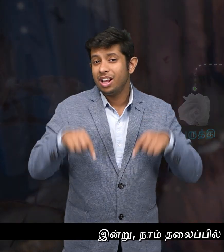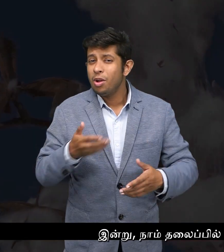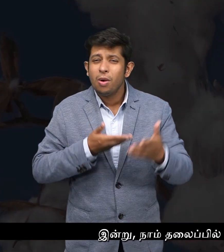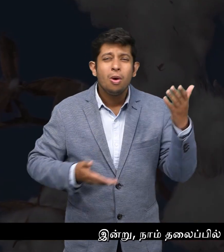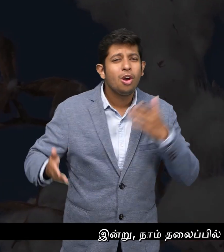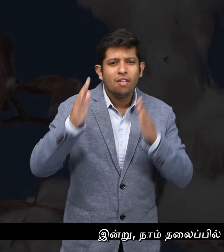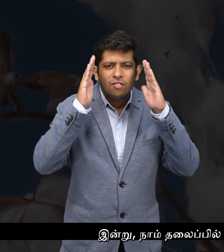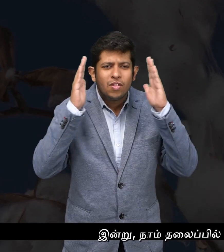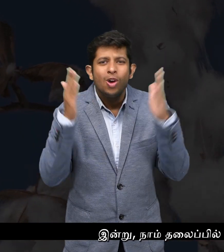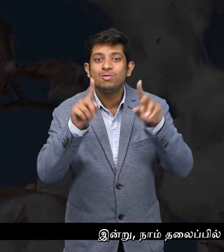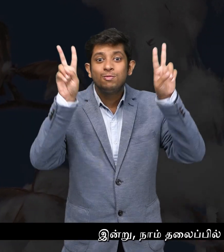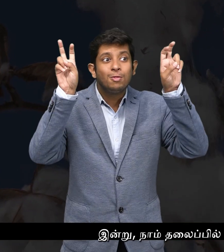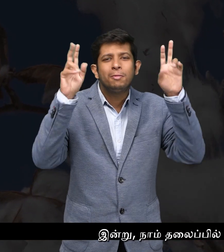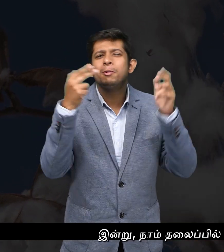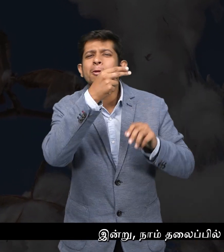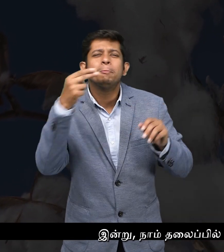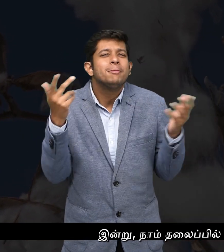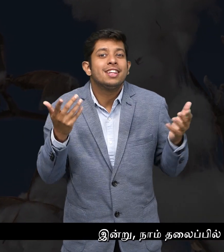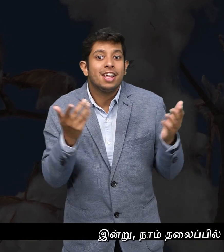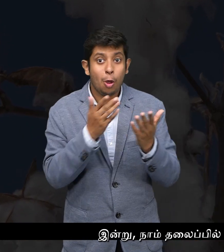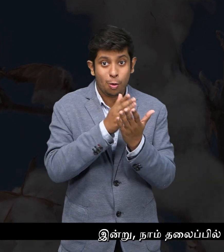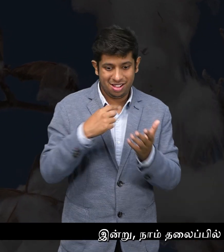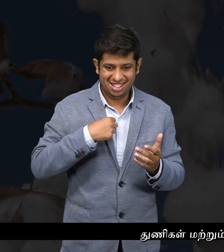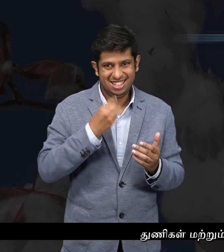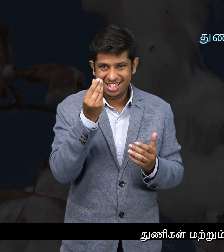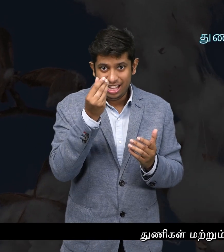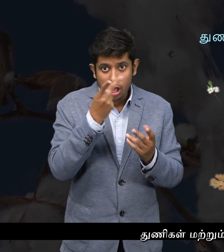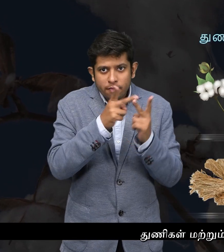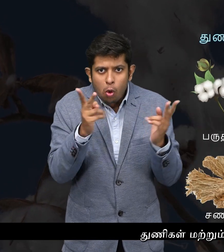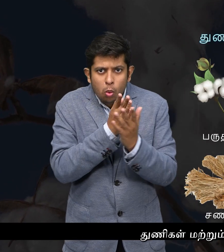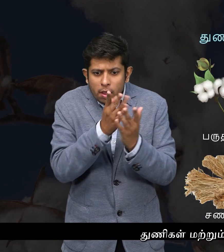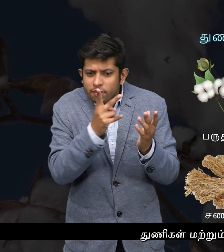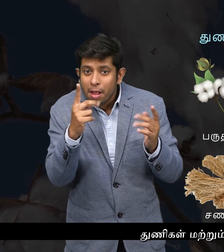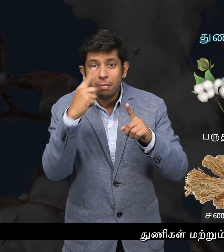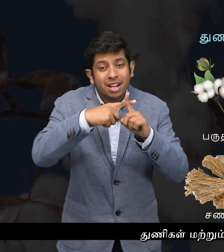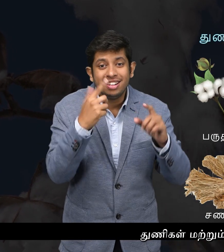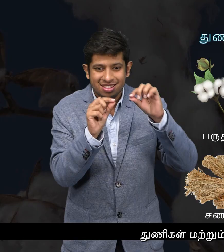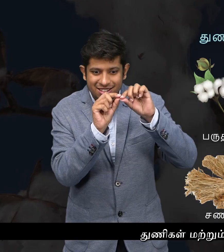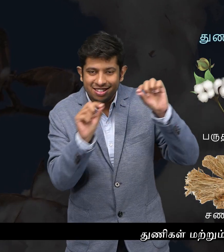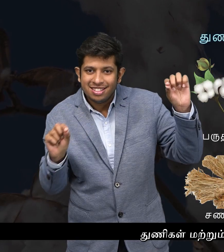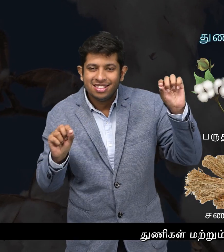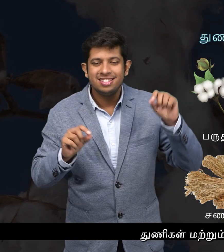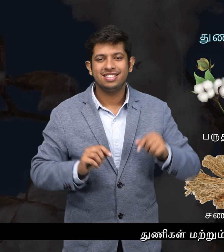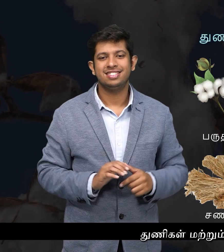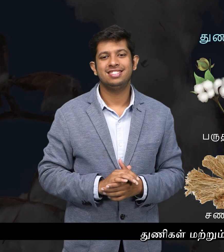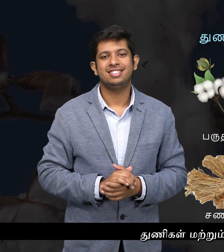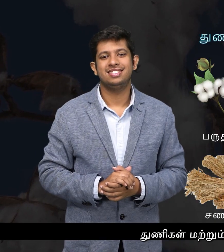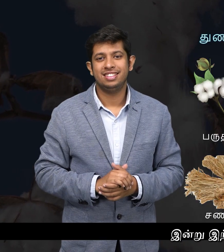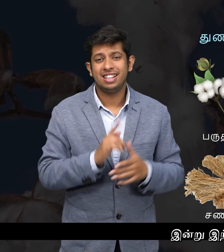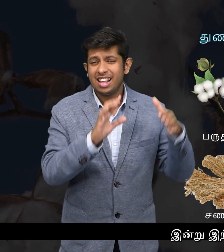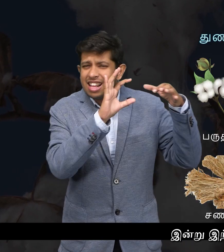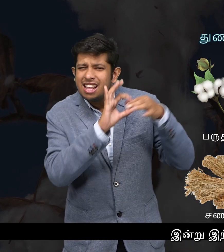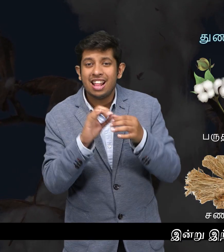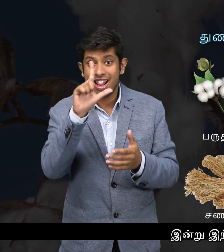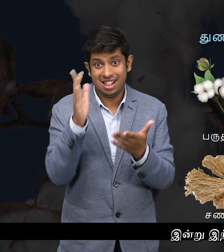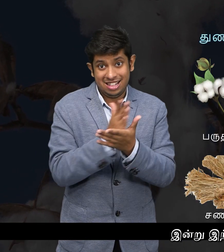இன்று நாம் தலைப்பில் கவனம் செலுத்தப் போகிறோம். துணிகள் மற்றும் இழைகளின் வகைகள்.